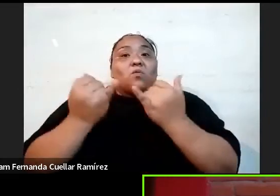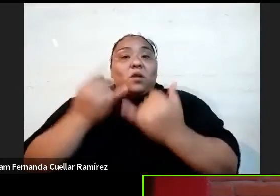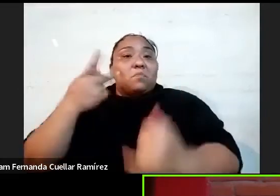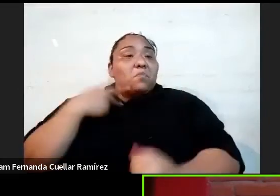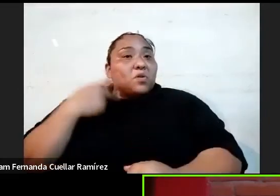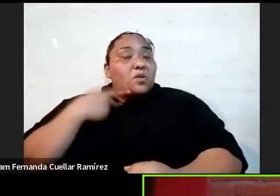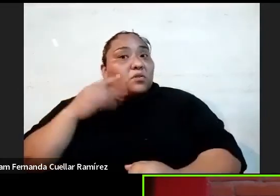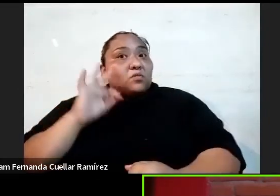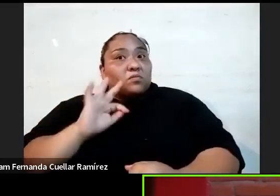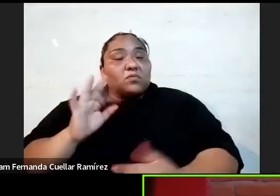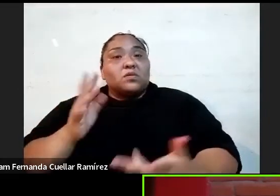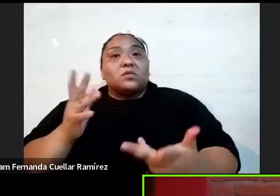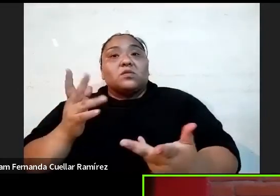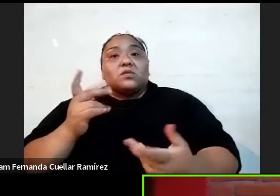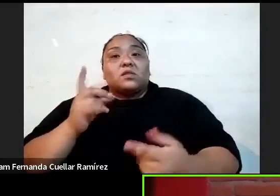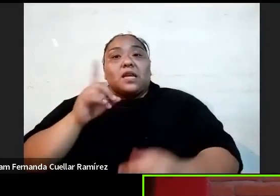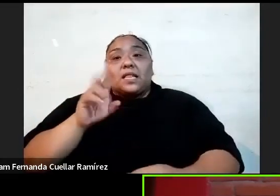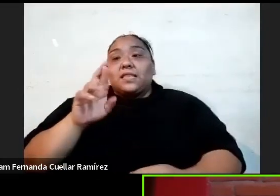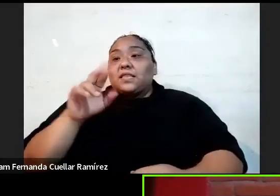el drag